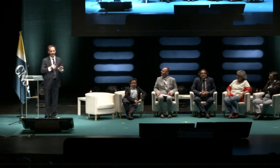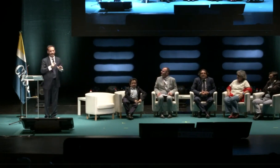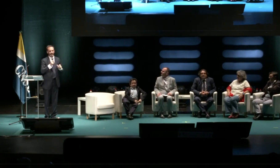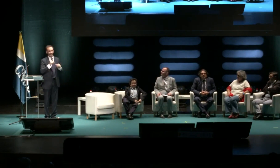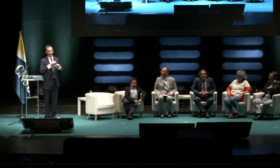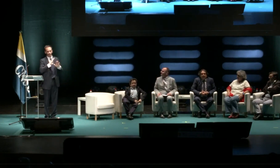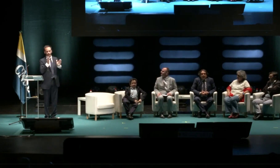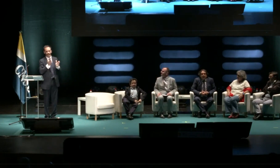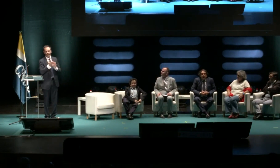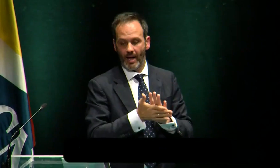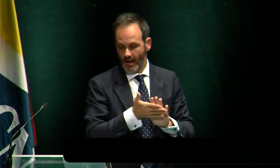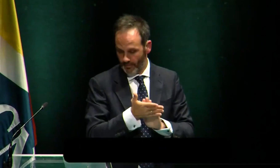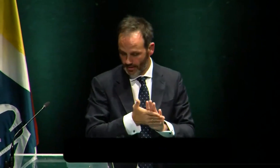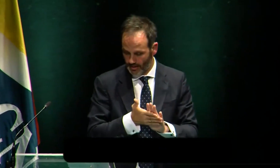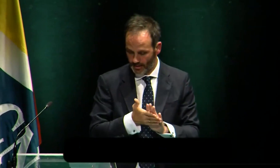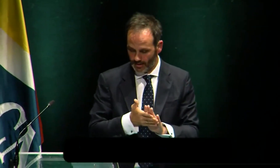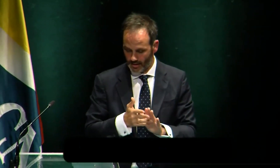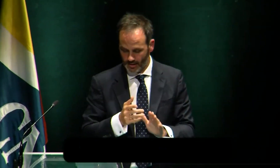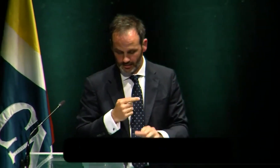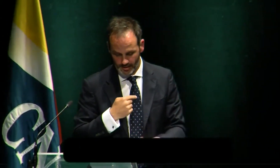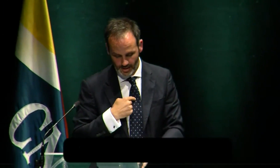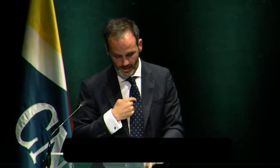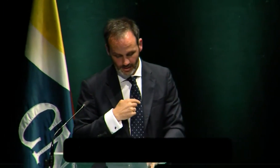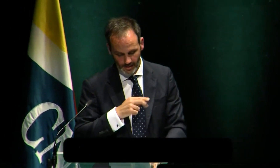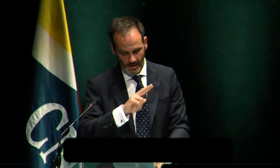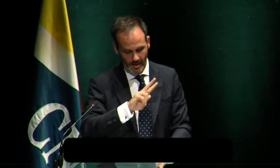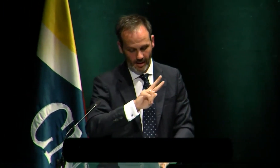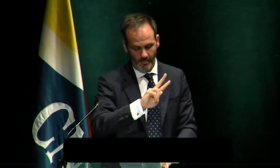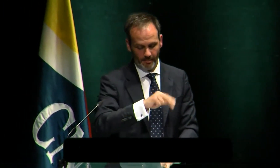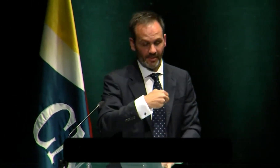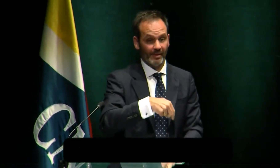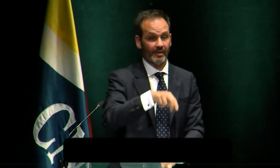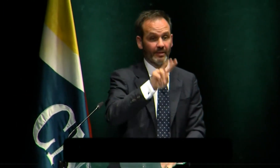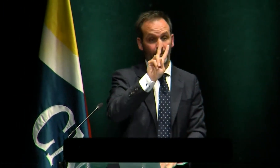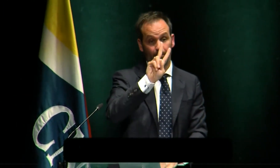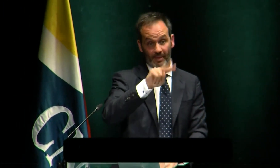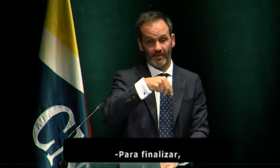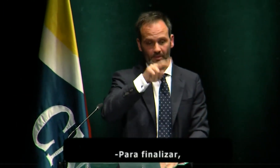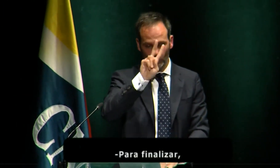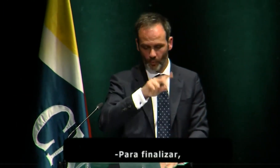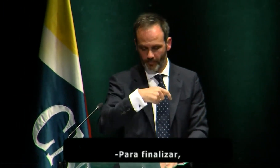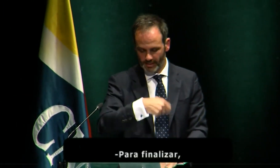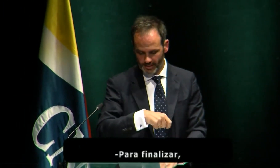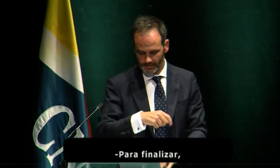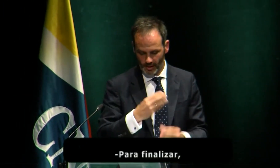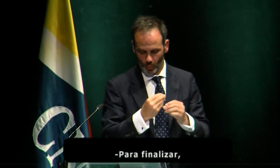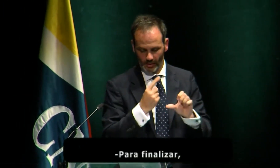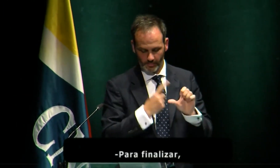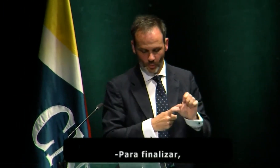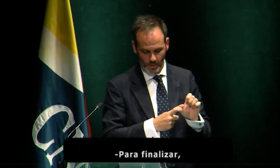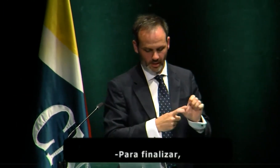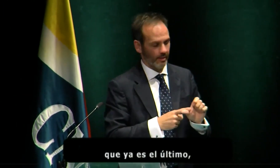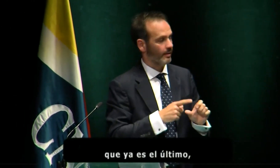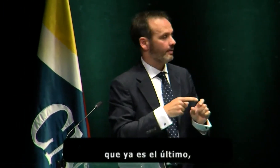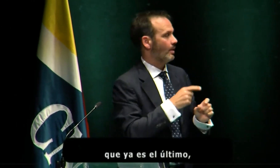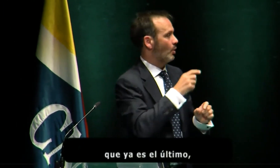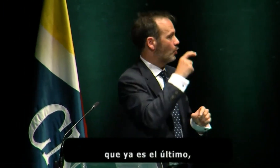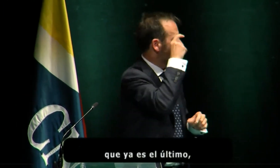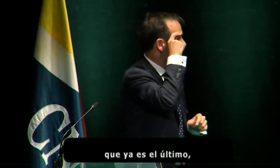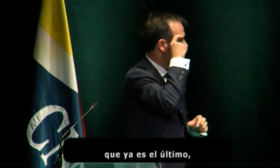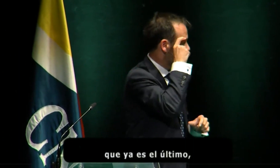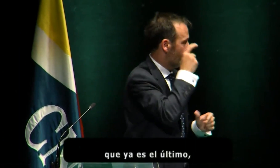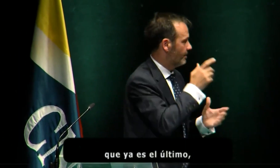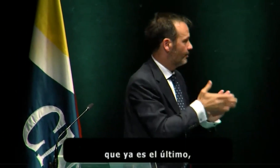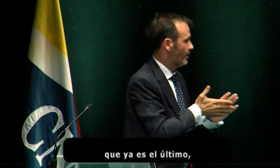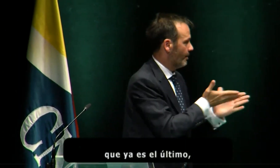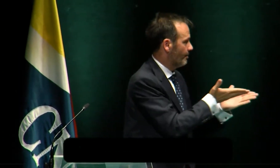Bueno, para finalizar, que ya es el último, va a hablar el vicepresidente segundo de